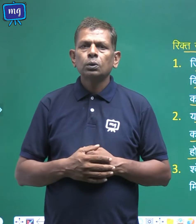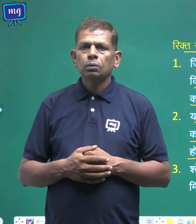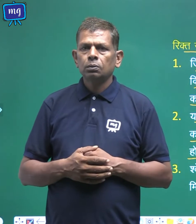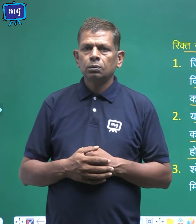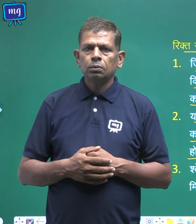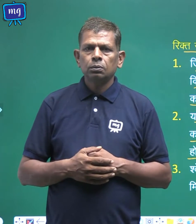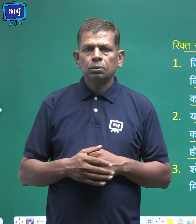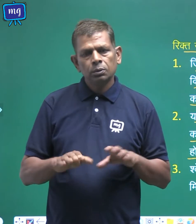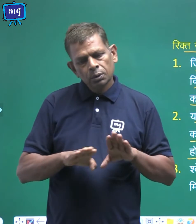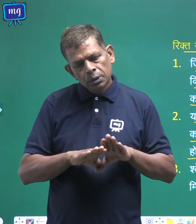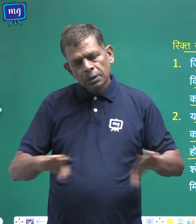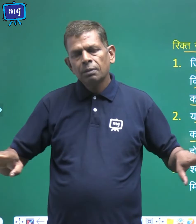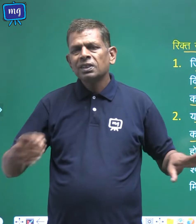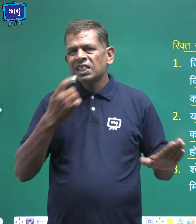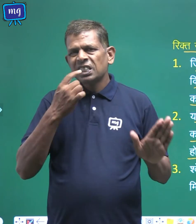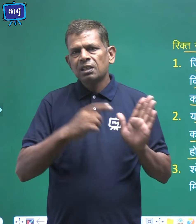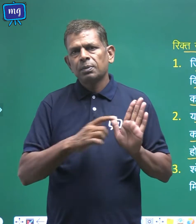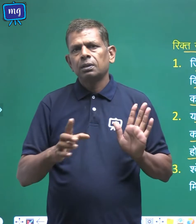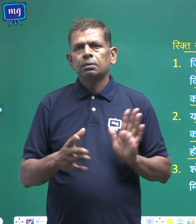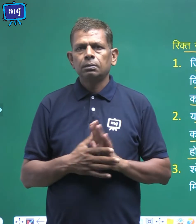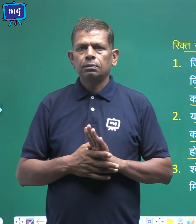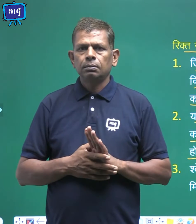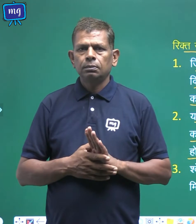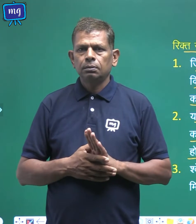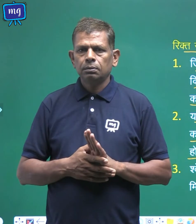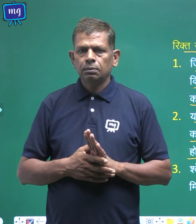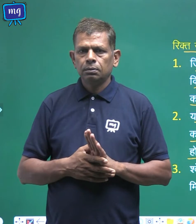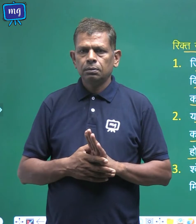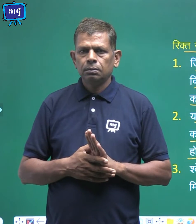होगा? समतल दर्पण।